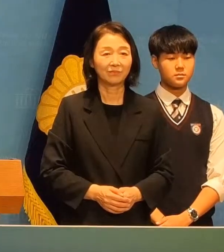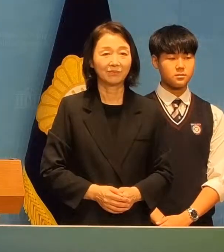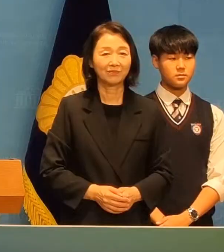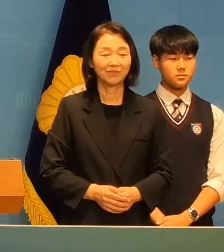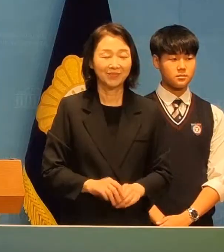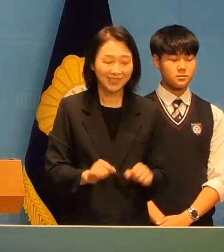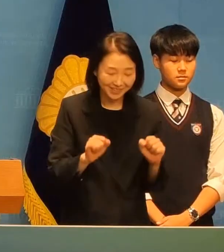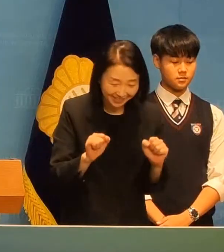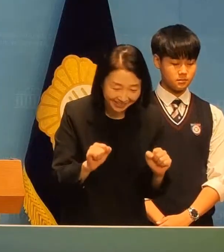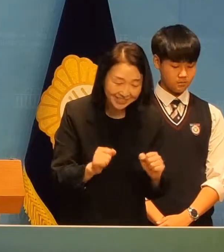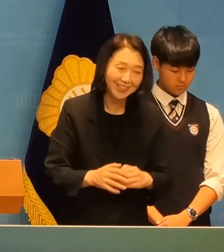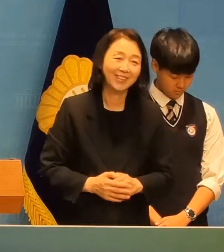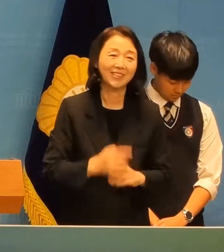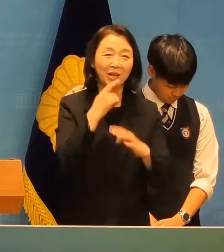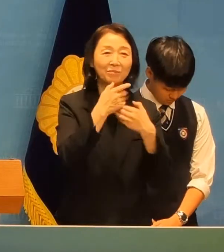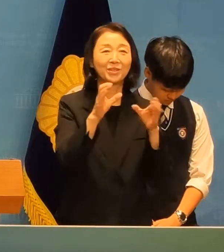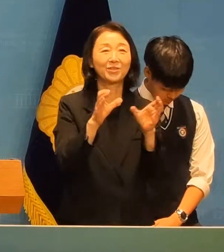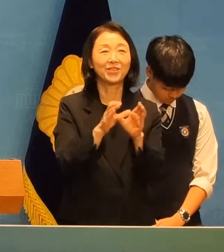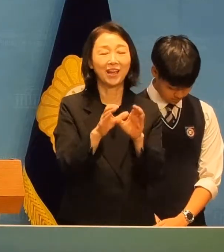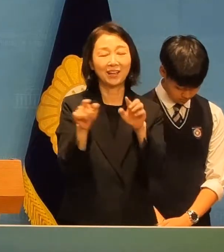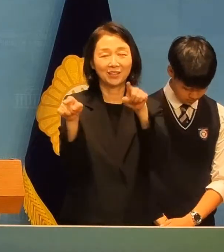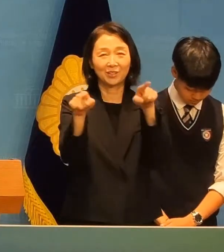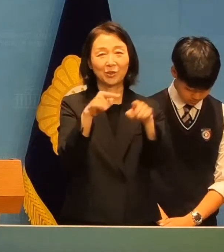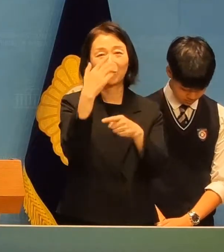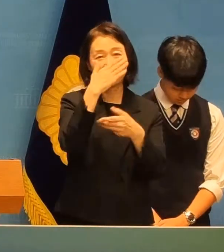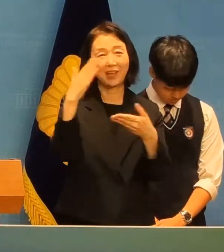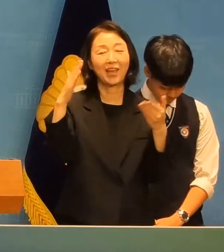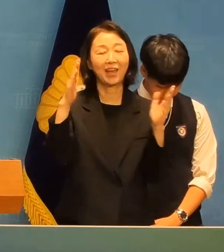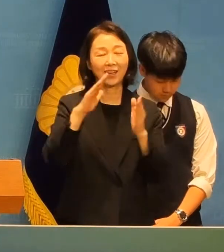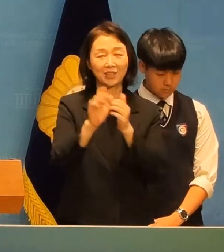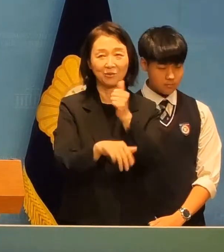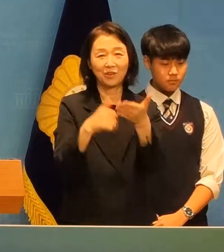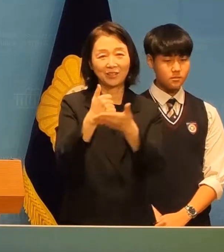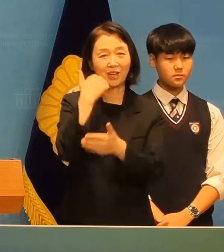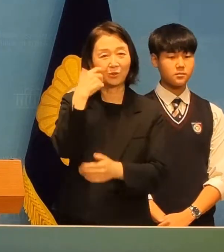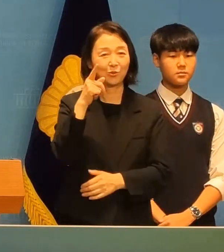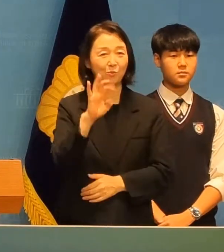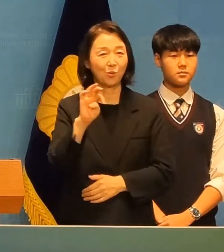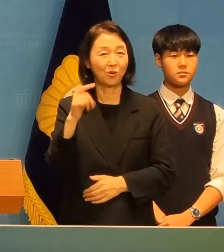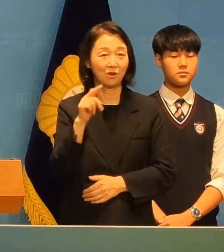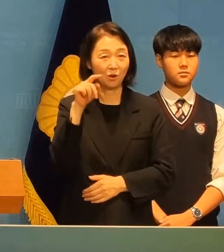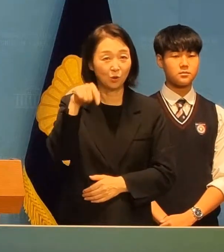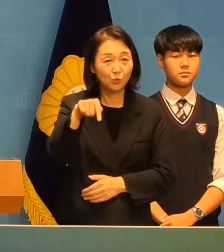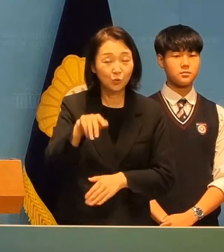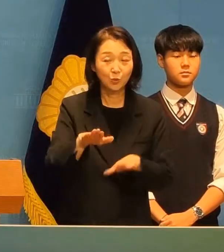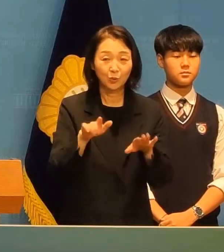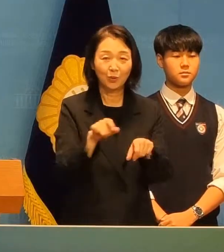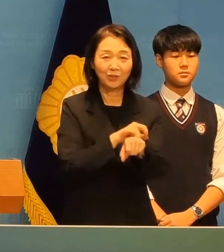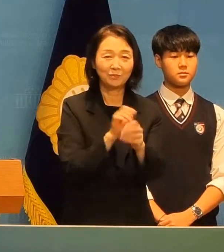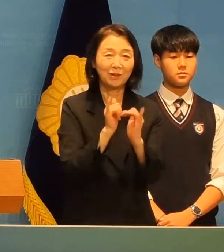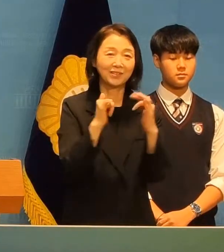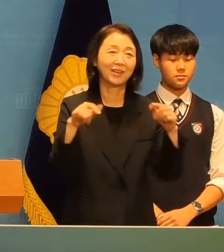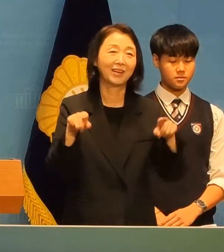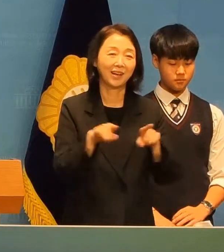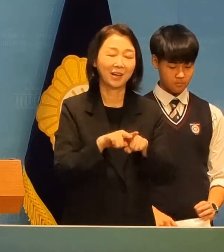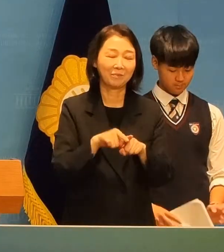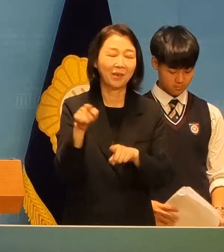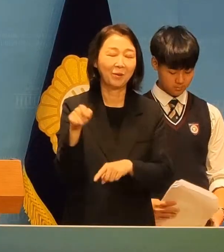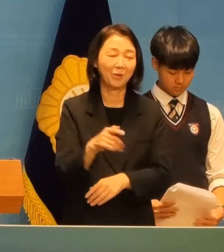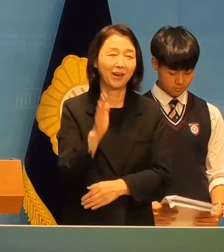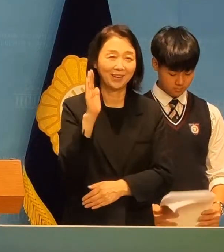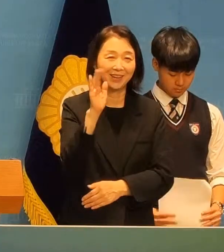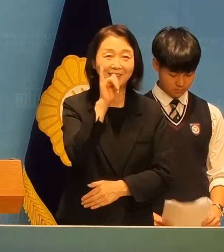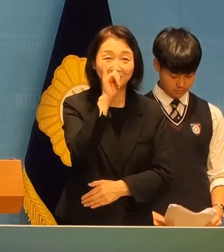네, 안녕하십니까. 더불어민주당 전국대학생위원장 봉건우입니다. 오늘은 조금 특별한 분들과 함께 이 자리에